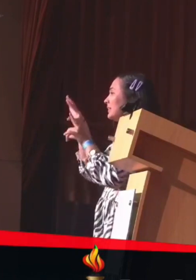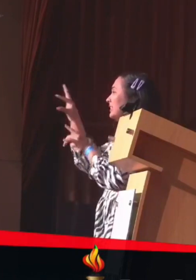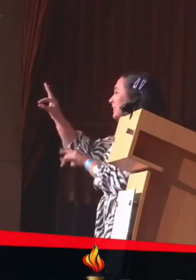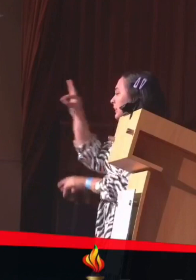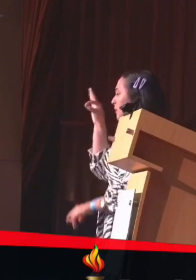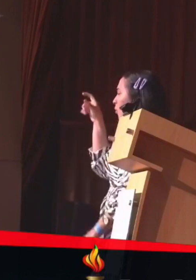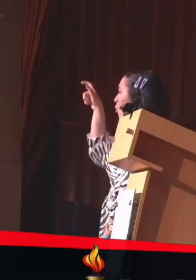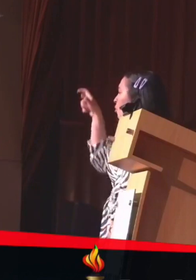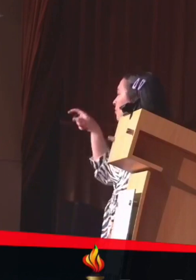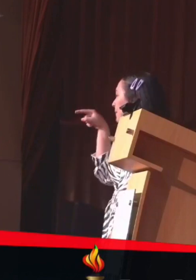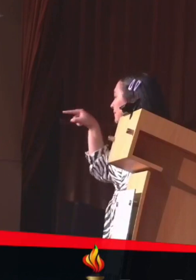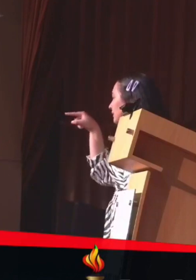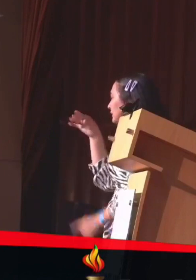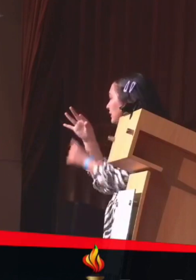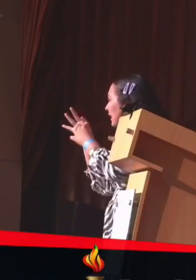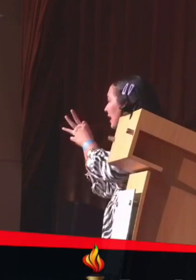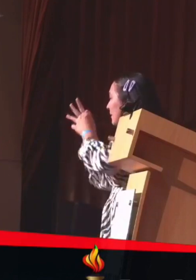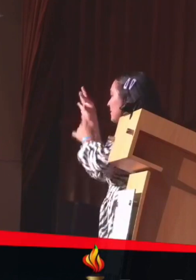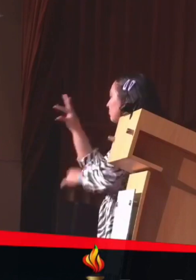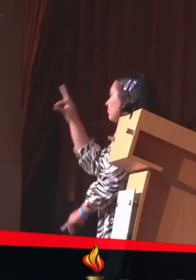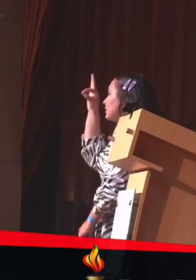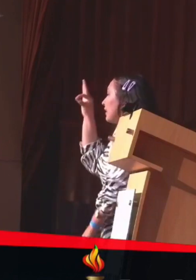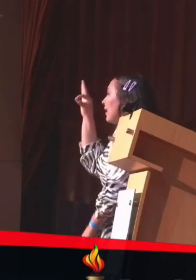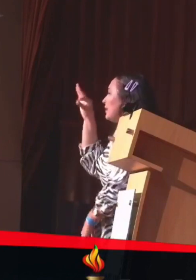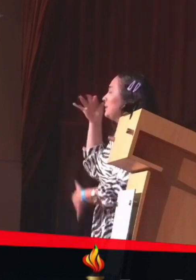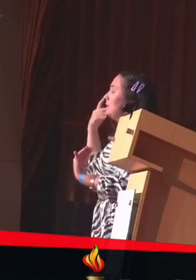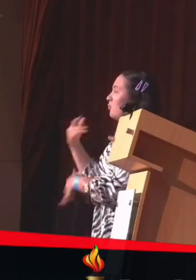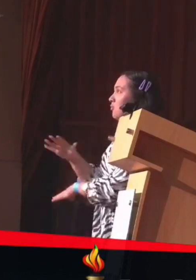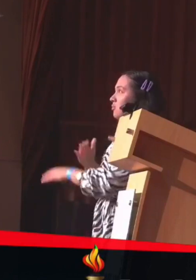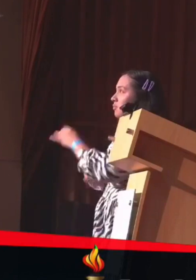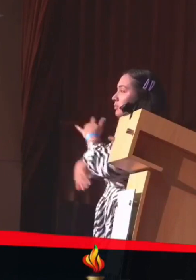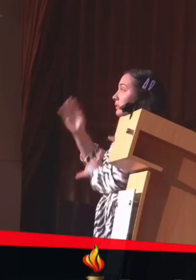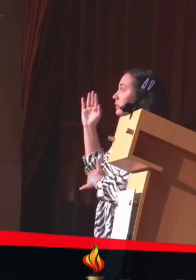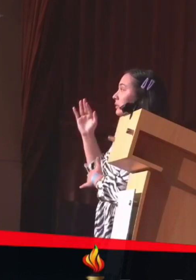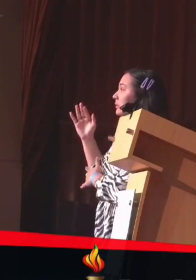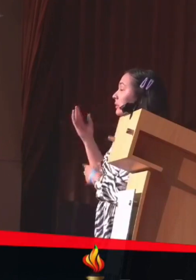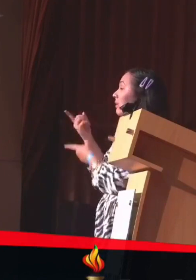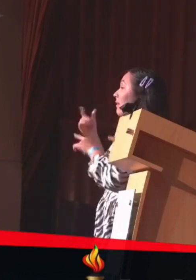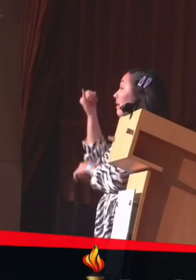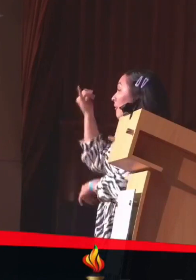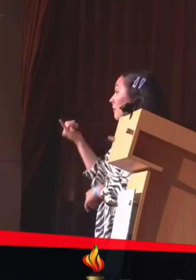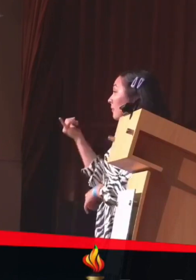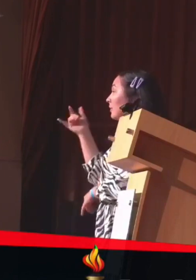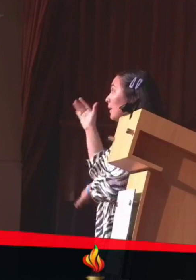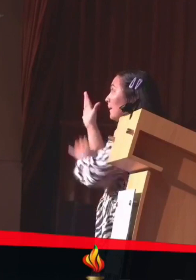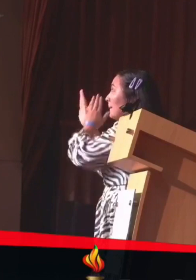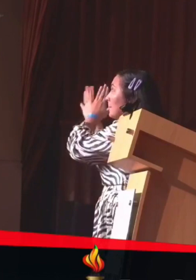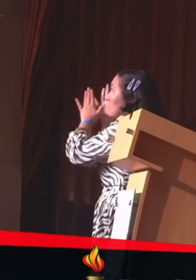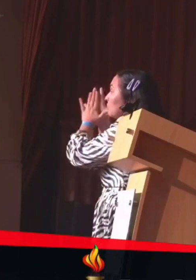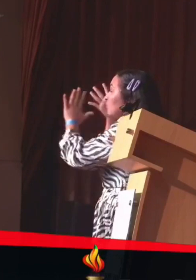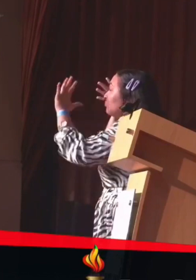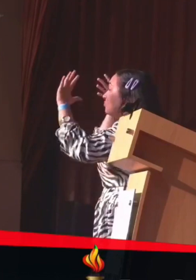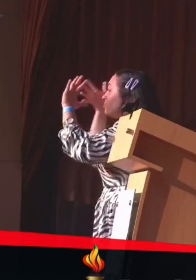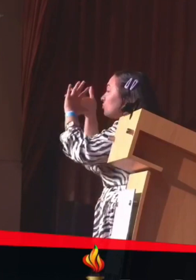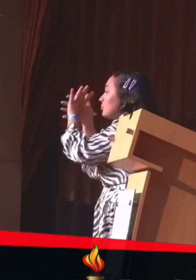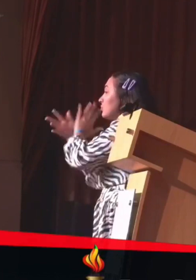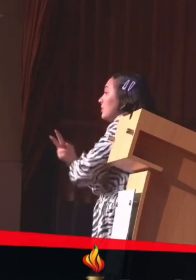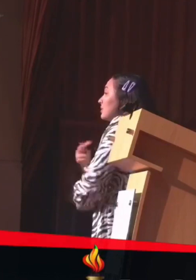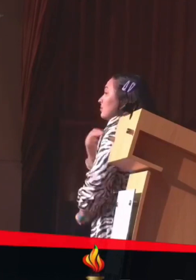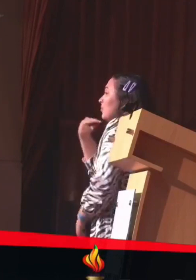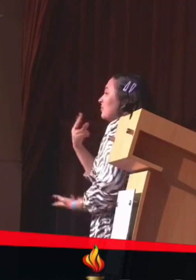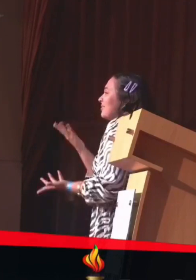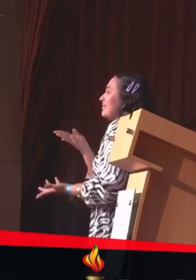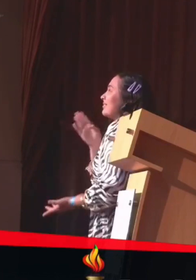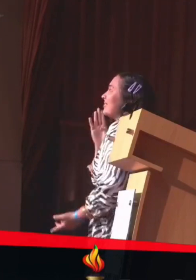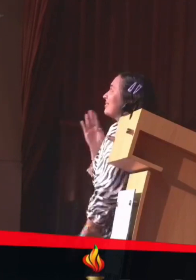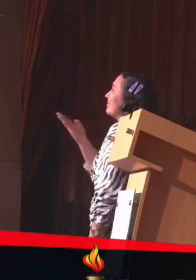masas. Hay una voz que está haciendo un llamado en esta tarde. Y solo un